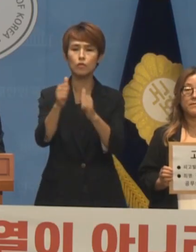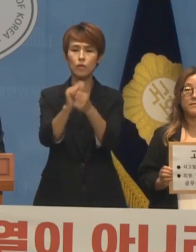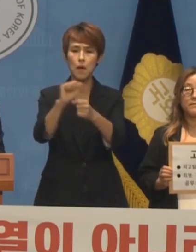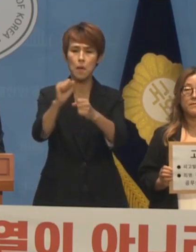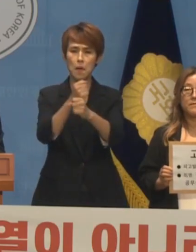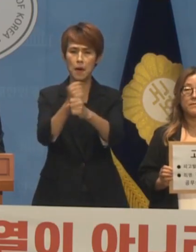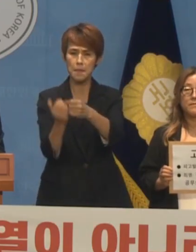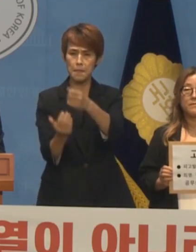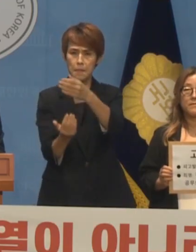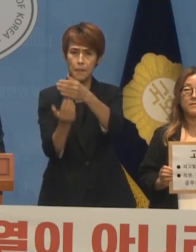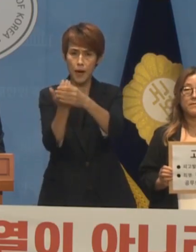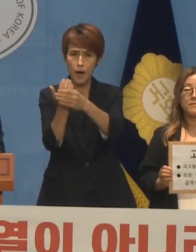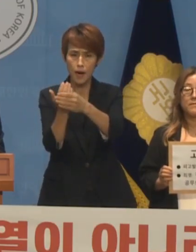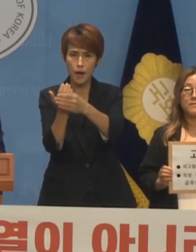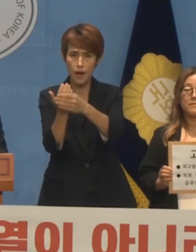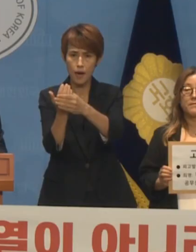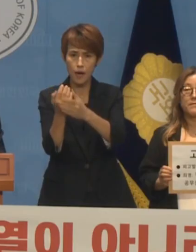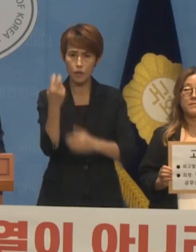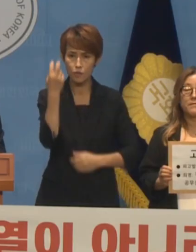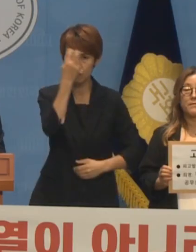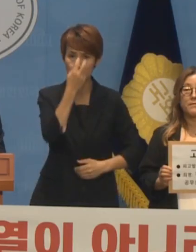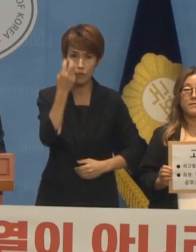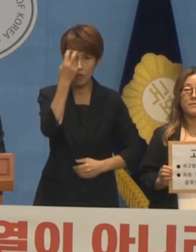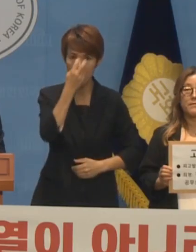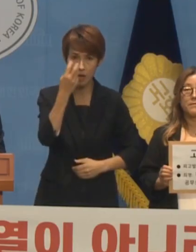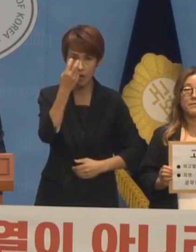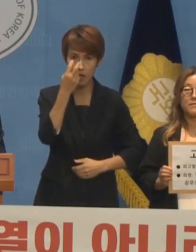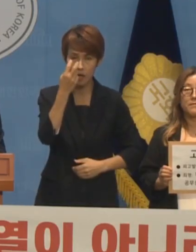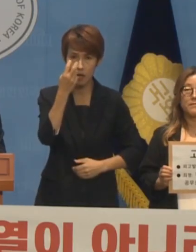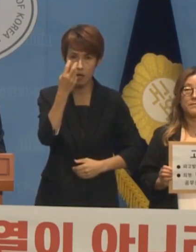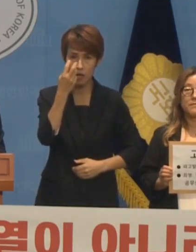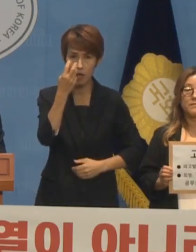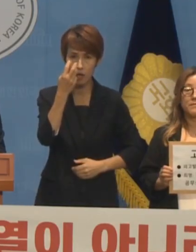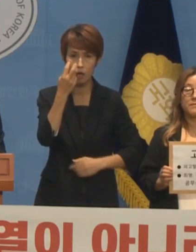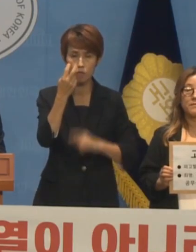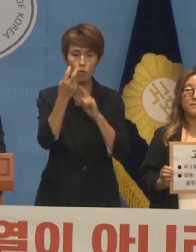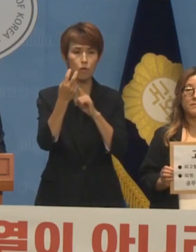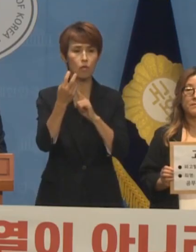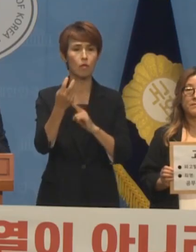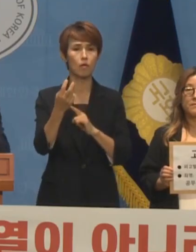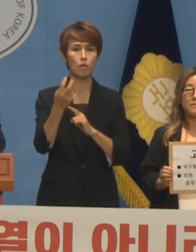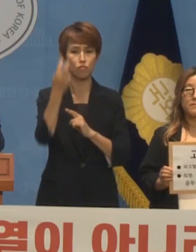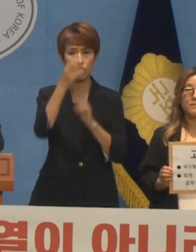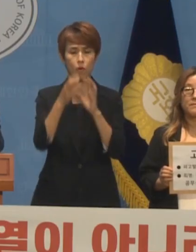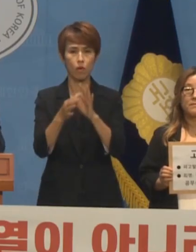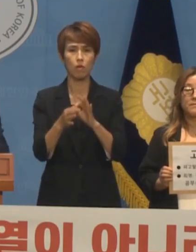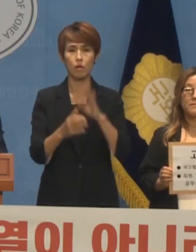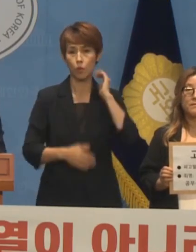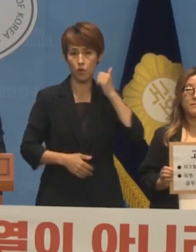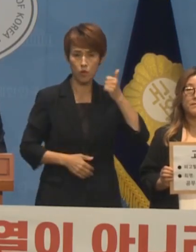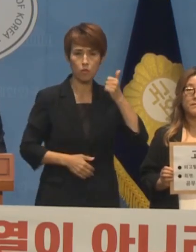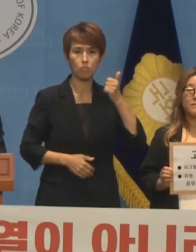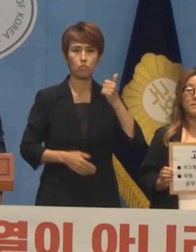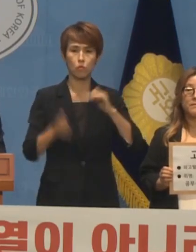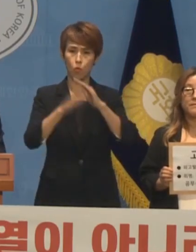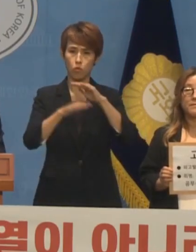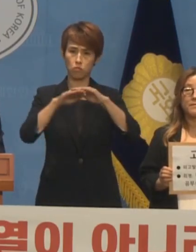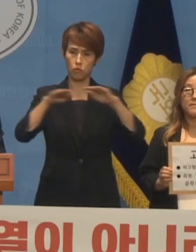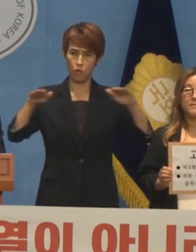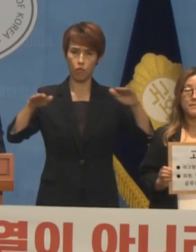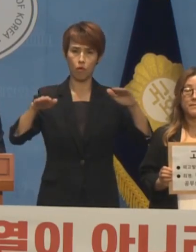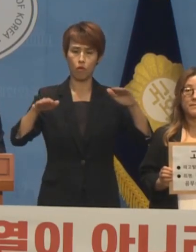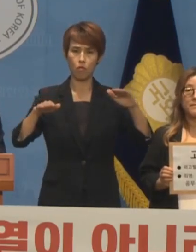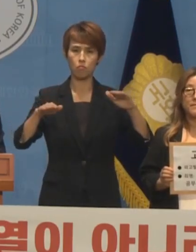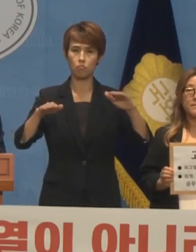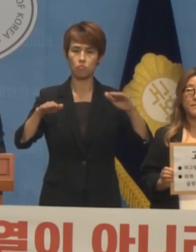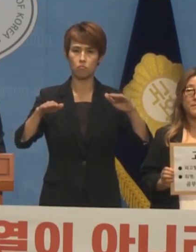사건, 조작 사건에 대한 수사를 과연 대통령이 공정하고 일반 국민에 준하여